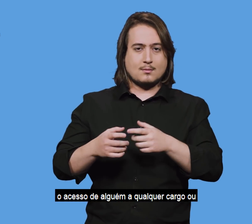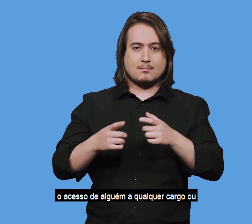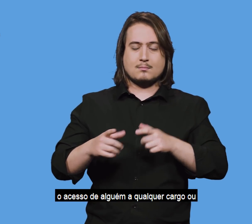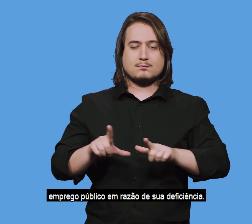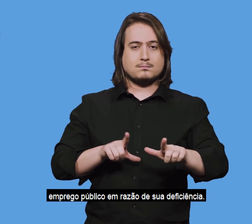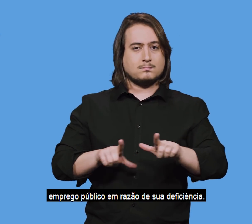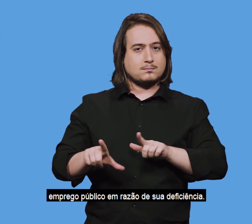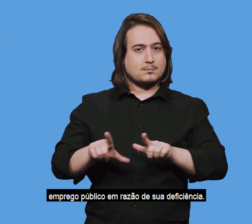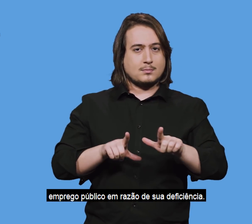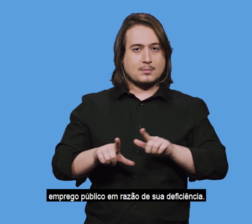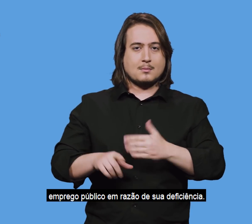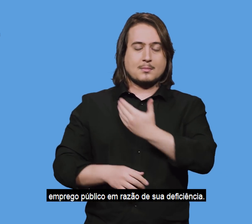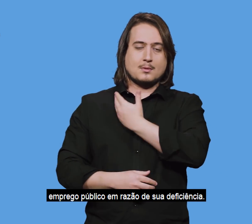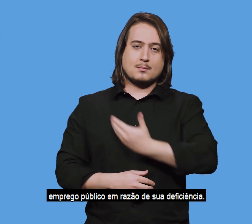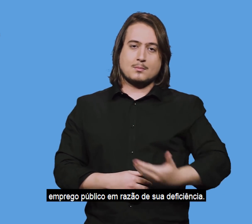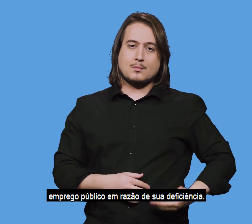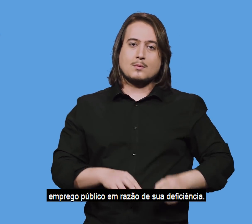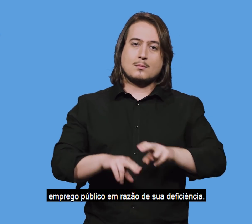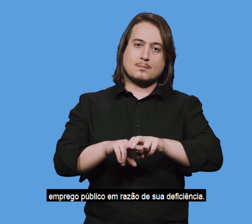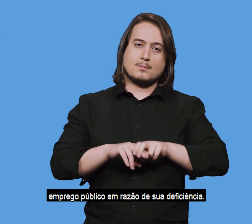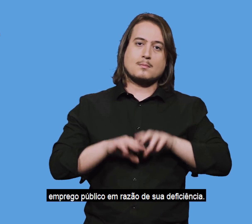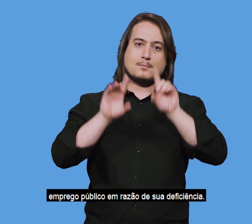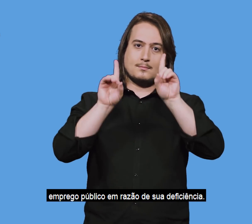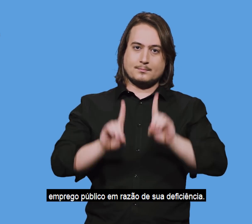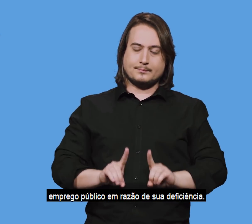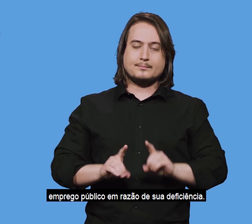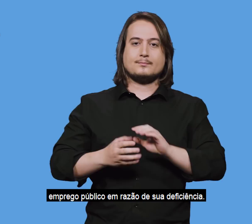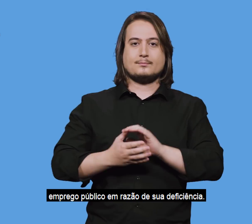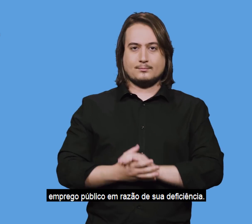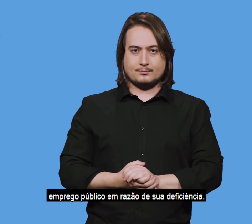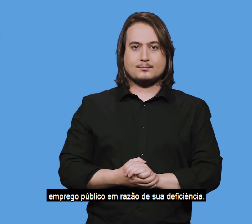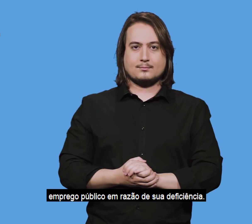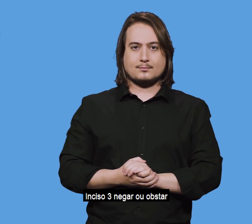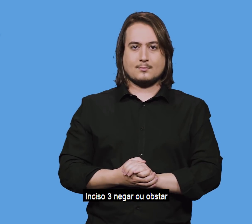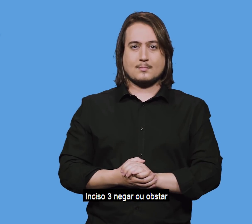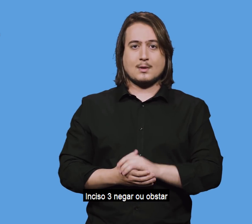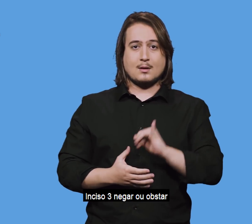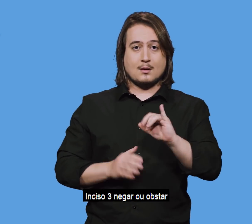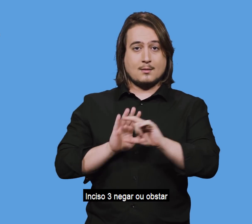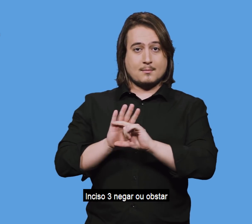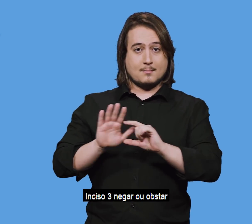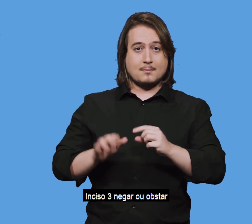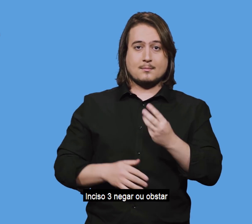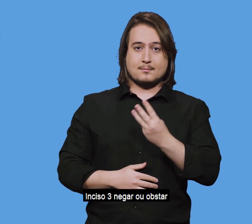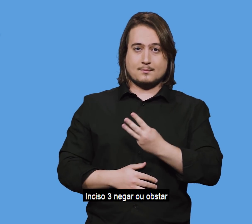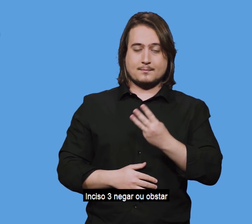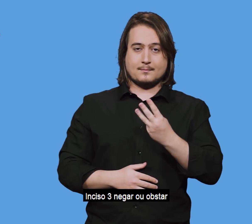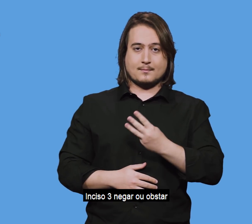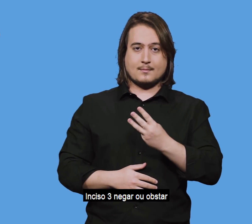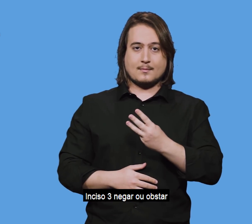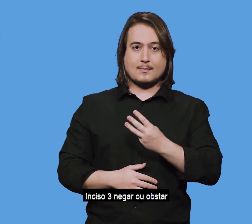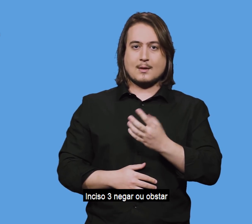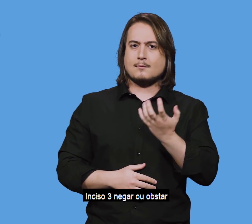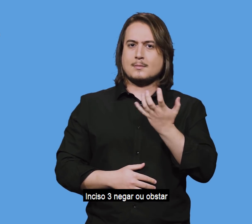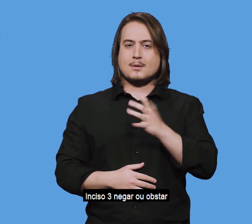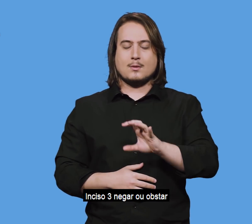público em razão de sua deficiência inciso 3 negar mobistar emprego